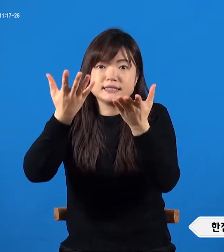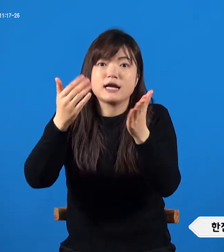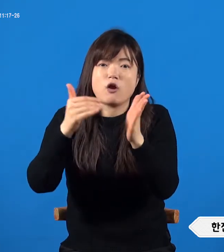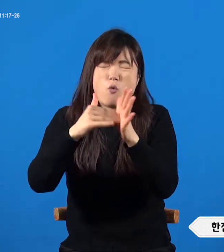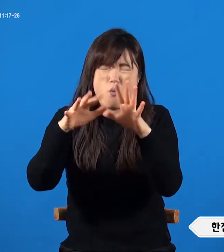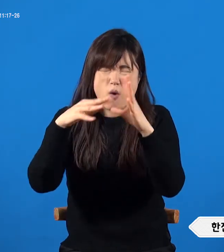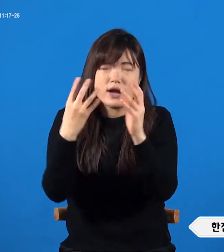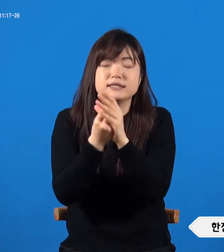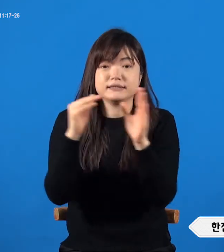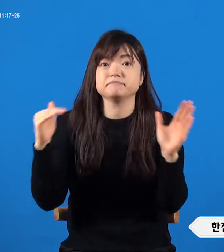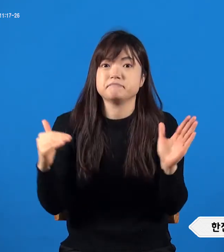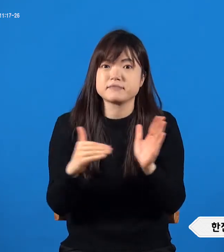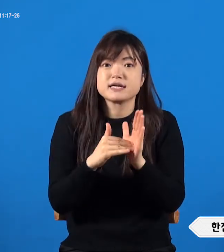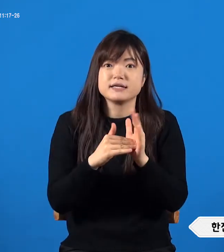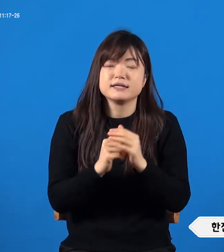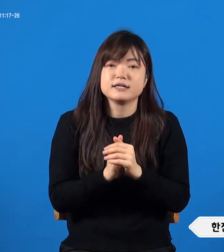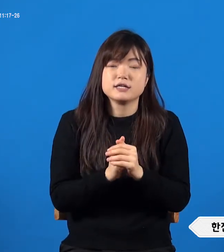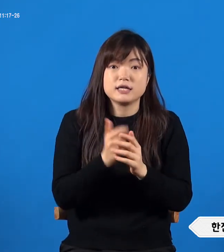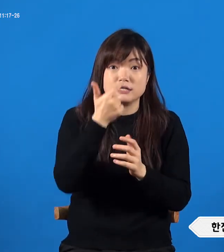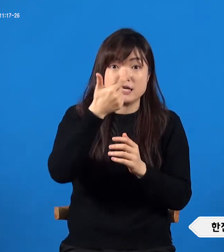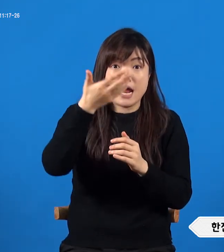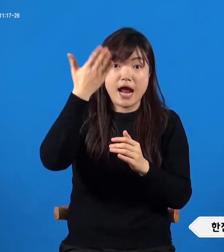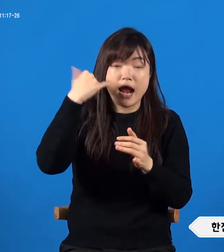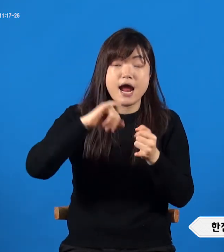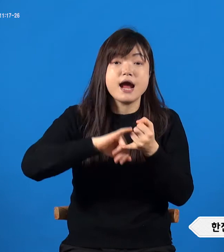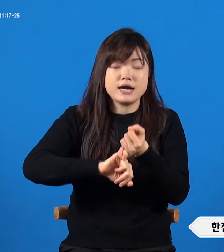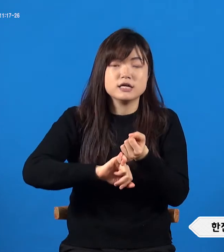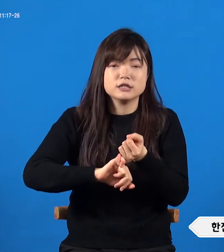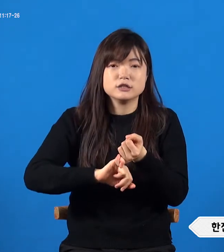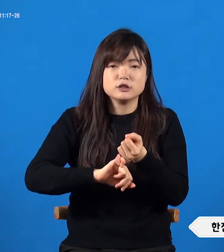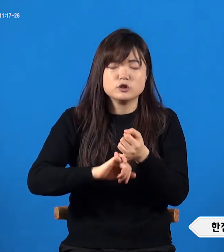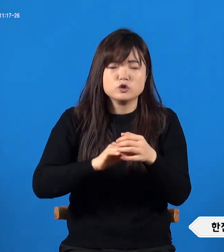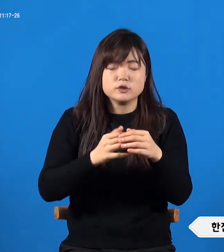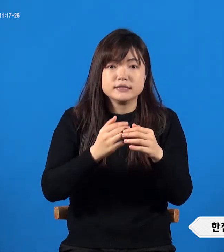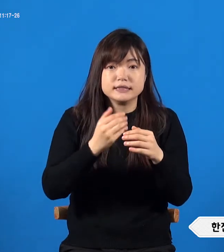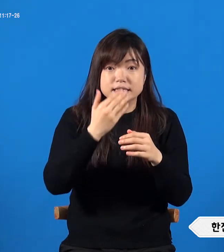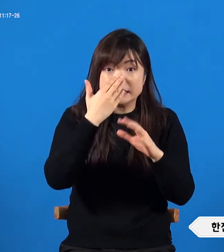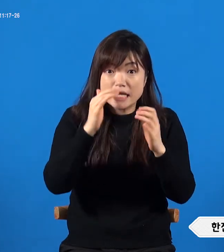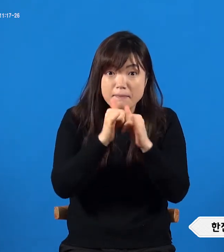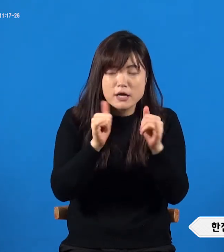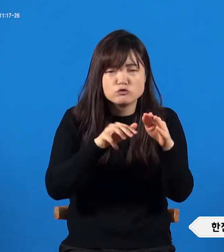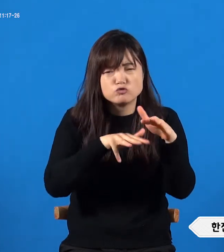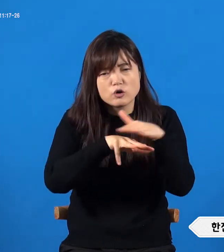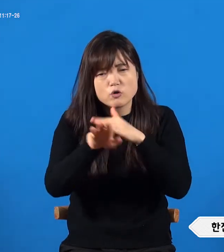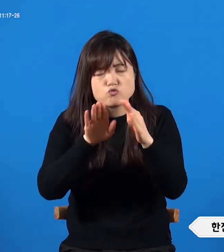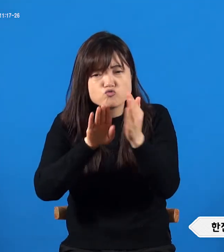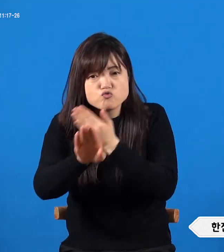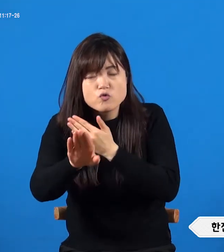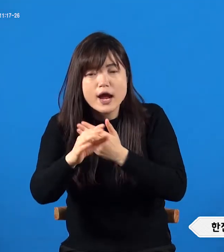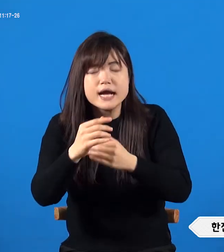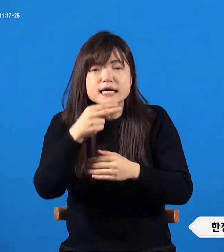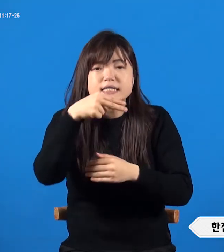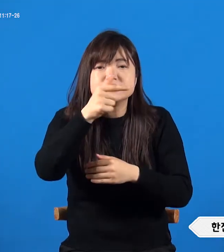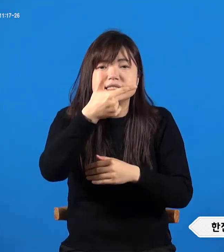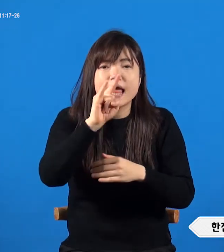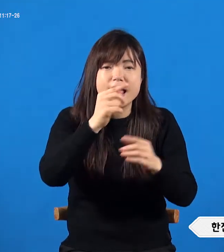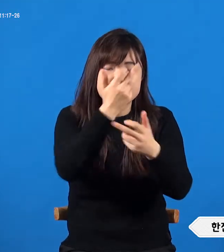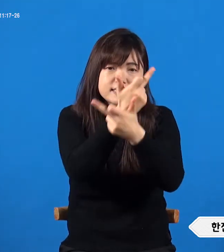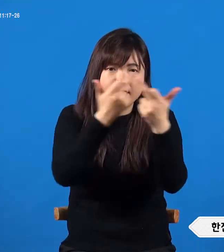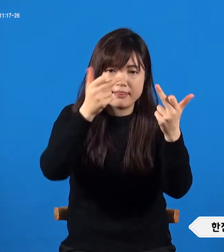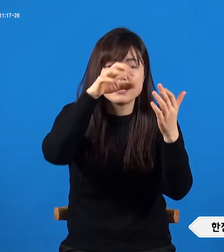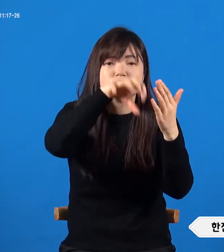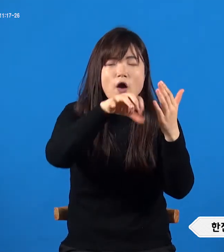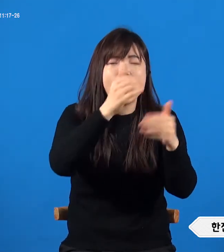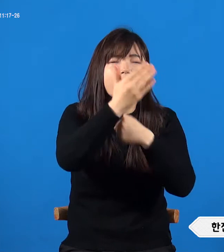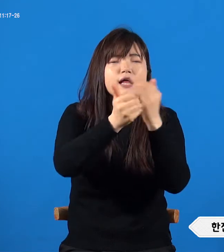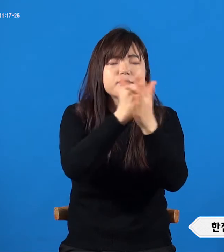됩니다. 구약의 이스라엘 백성들은 출애굽한 후에 시내산에서 하나님과 이런 언약을